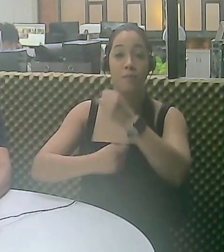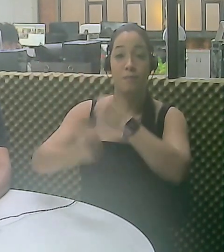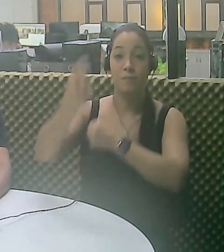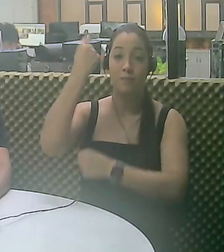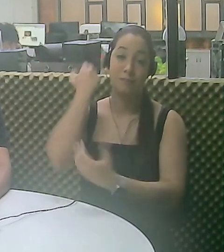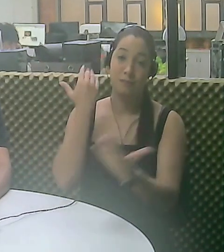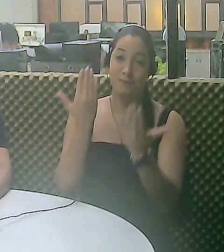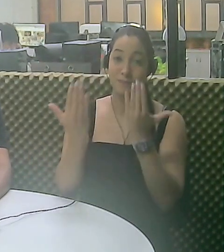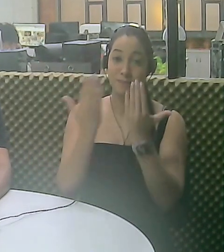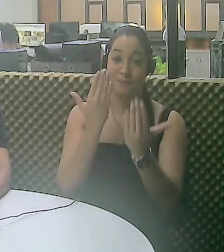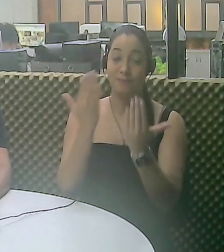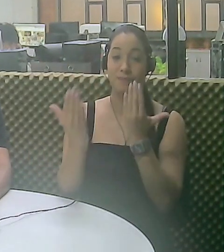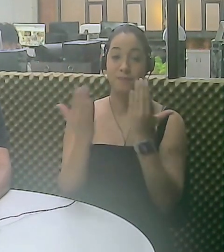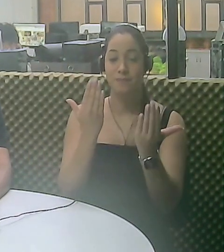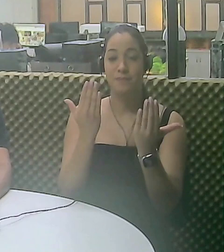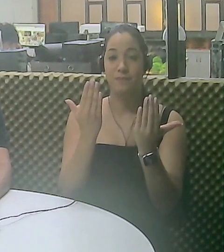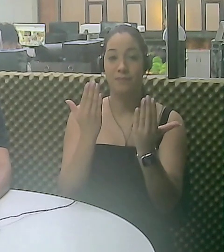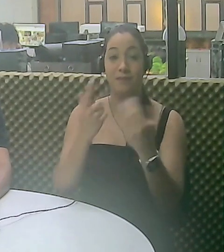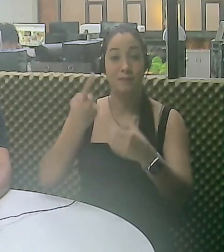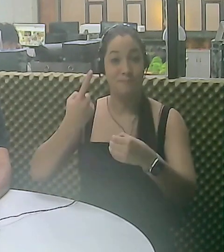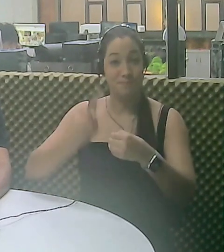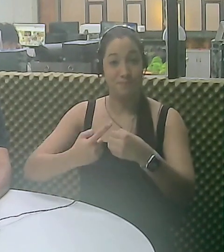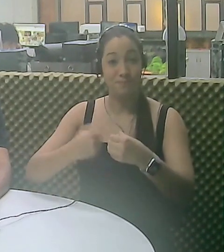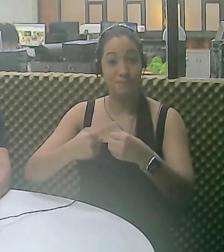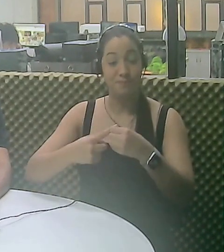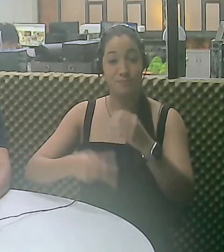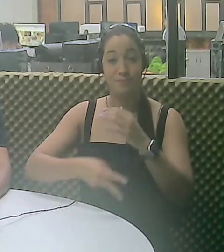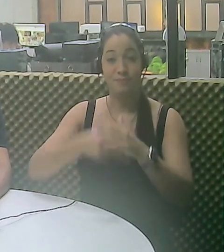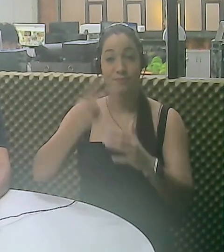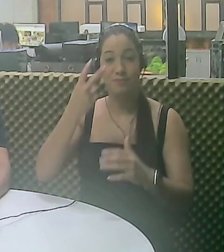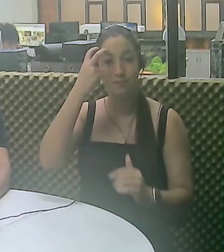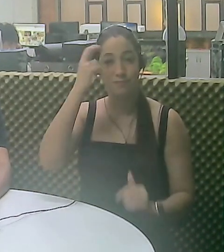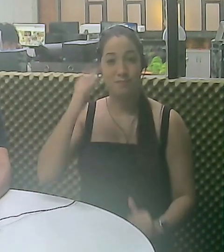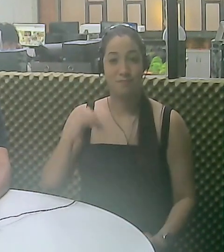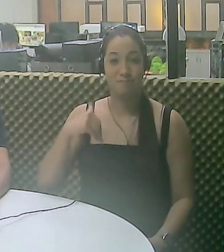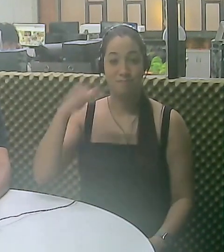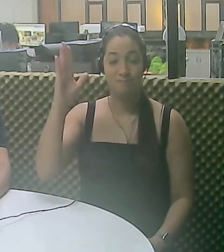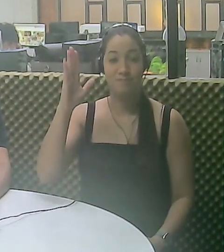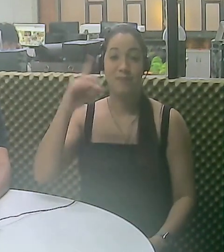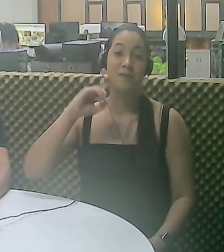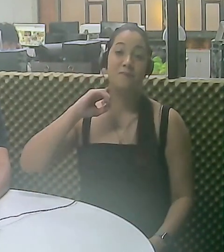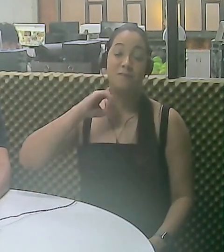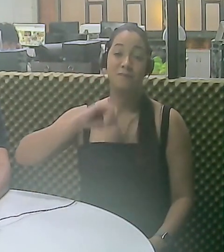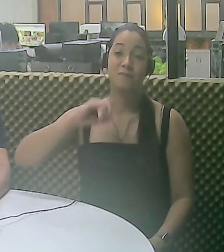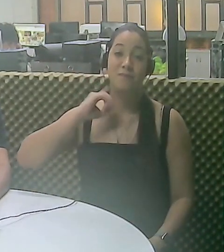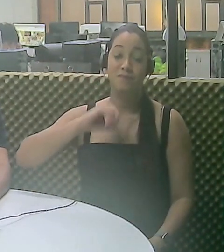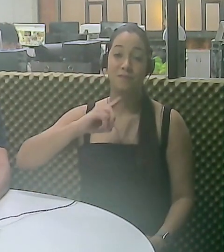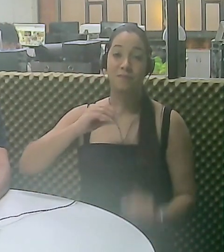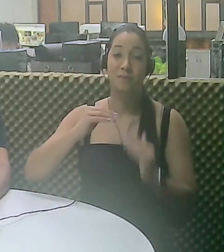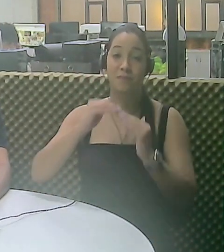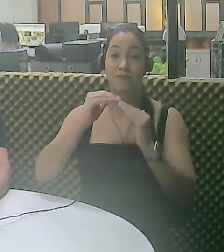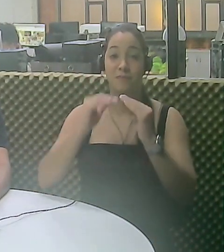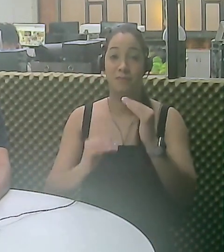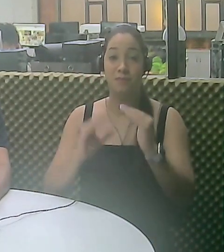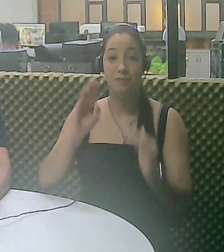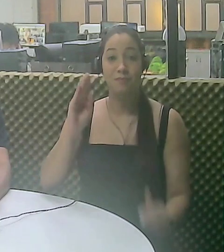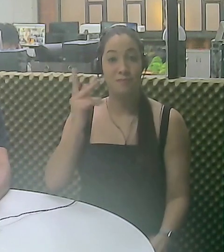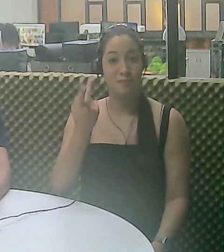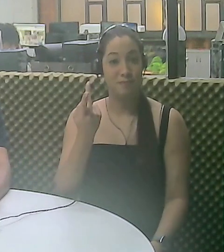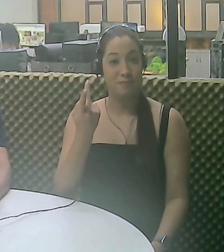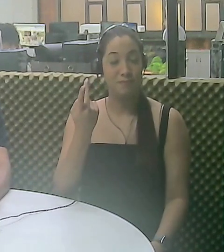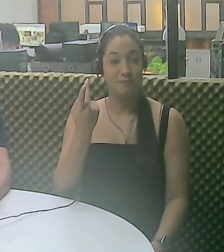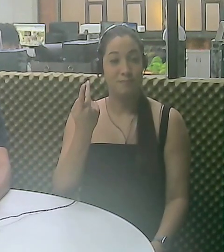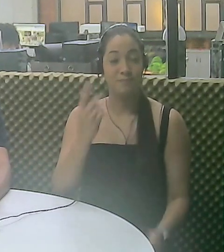passado. No comparativo, a cidade é a segunda mais inteligente e conectada de Minas Gerais, atrás apenas de Belo